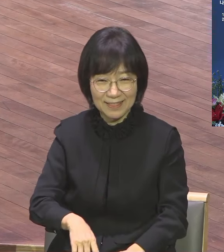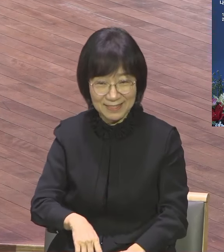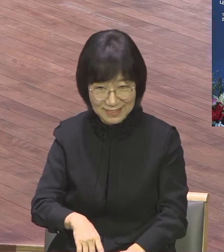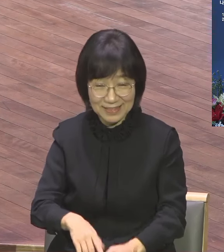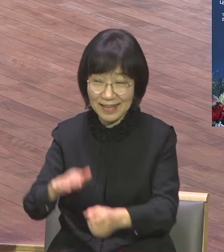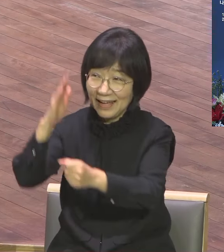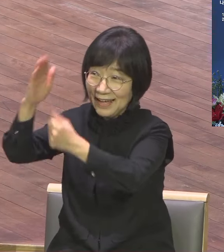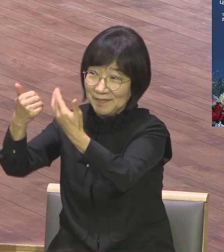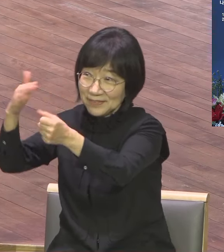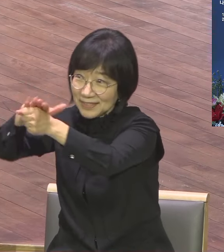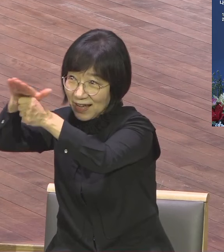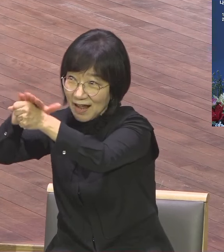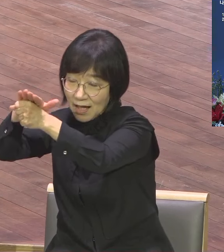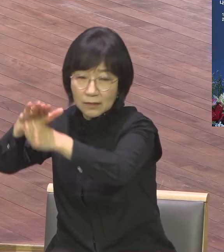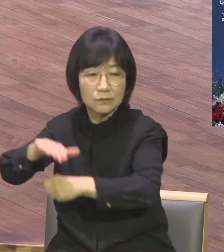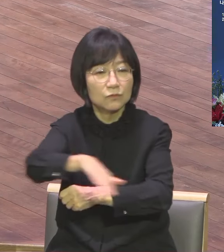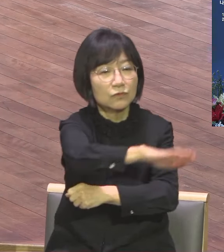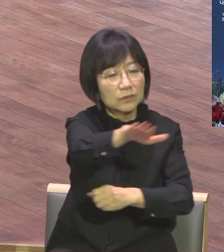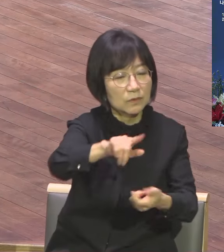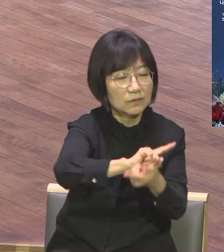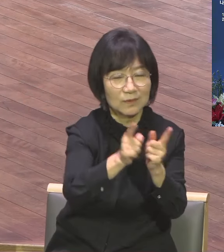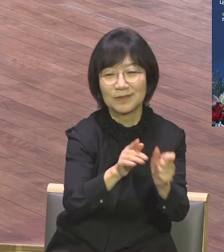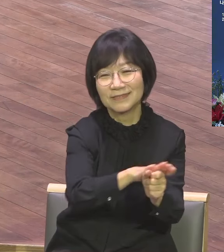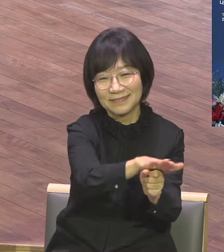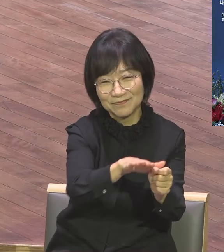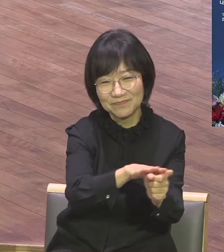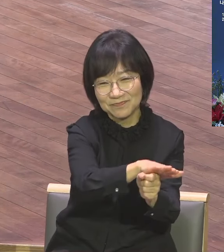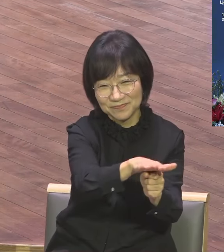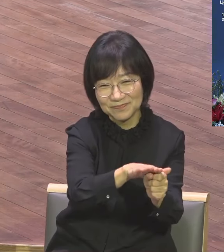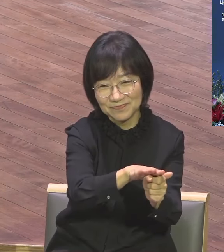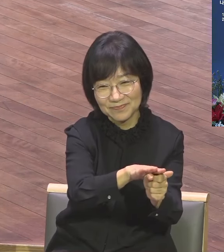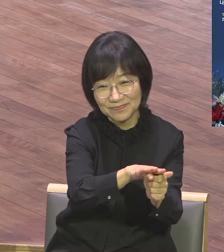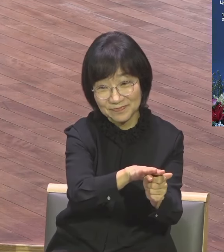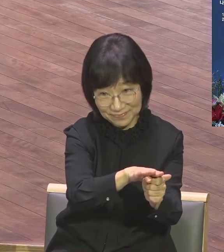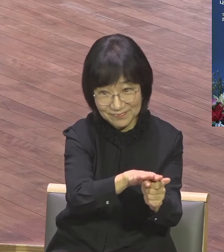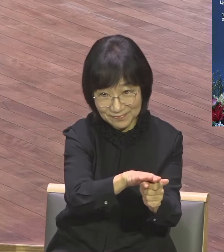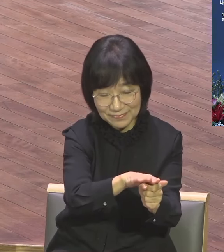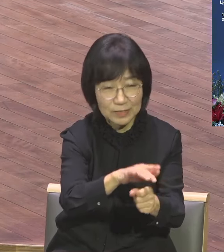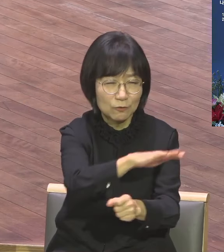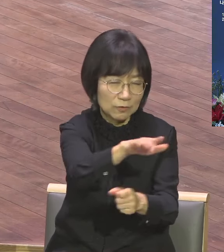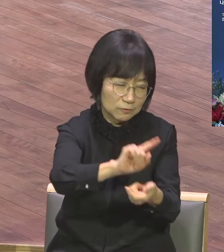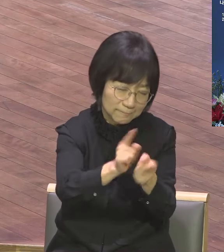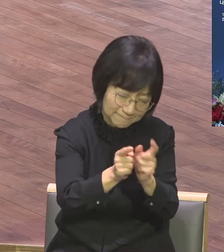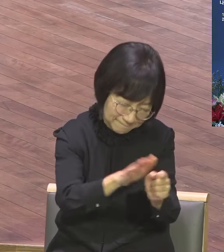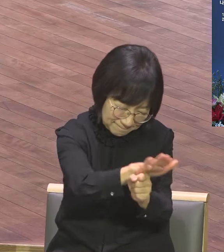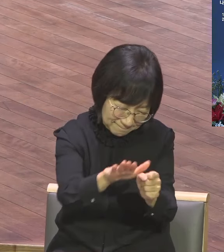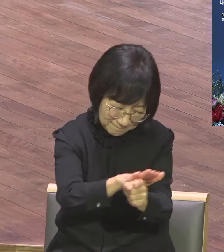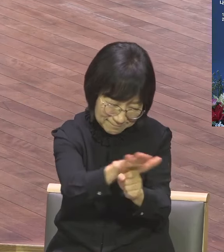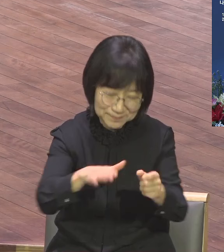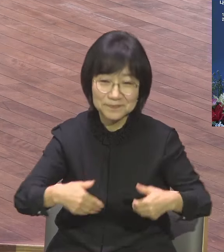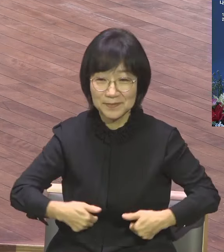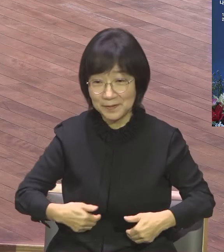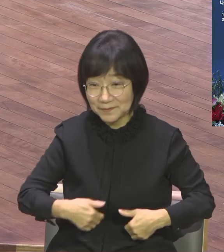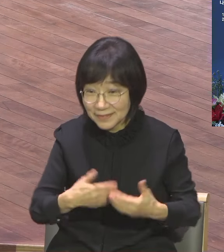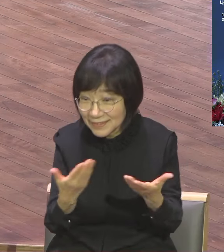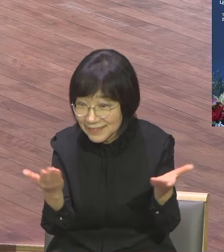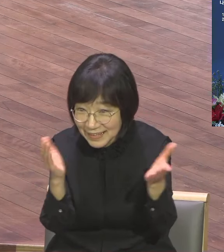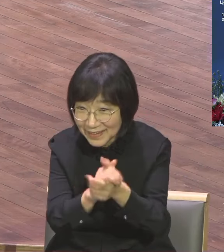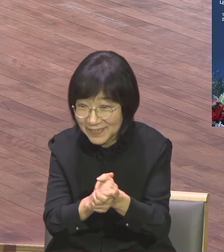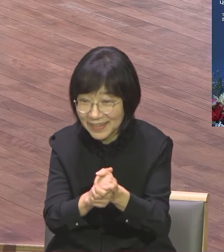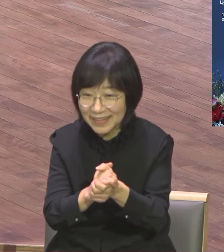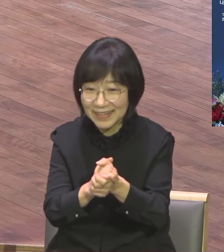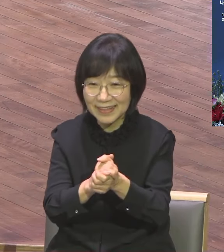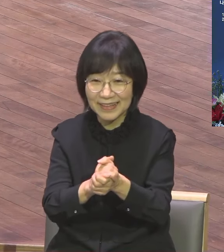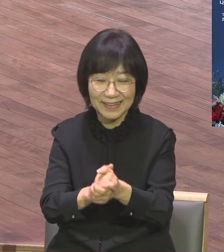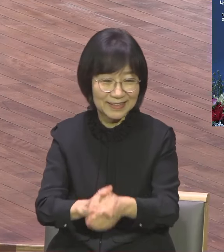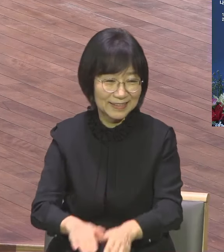하나님은 사랑이시라. 그럼 우리도 뭐요? 우리도 사랑이 되어야 돼요. 아멘. 아이고 우리